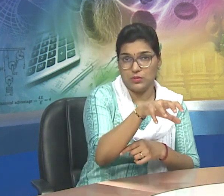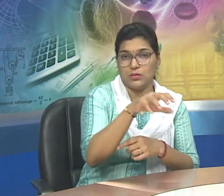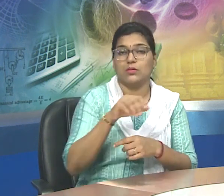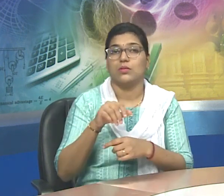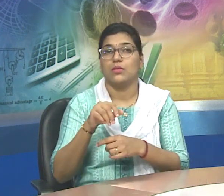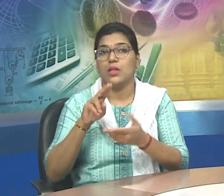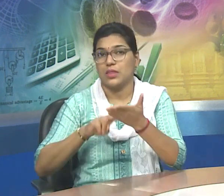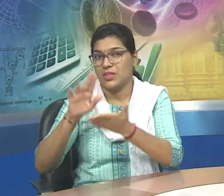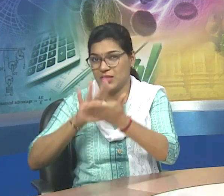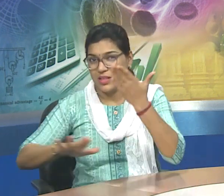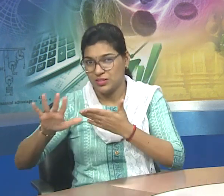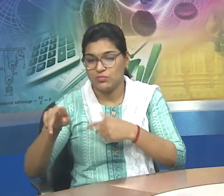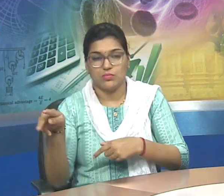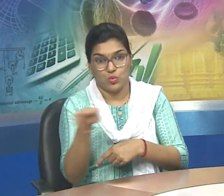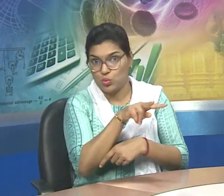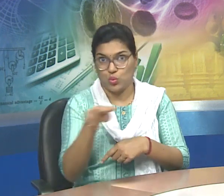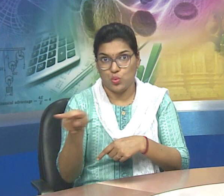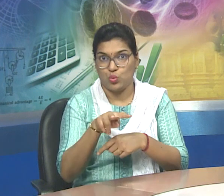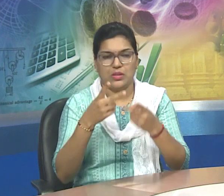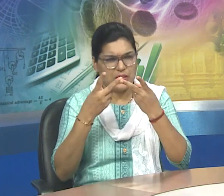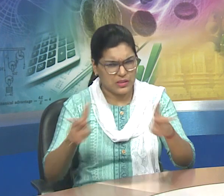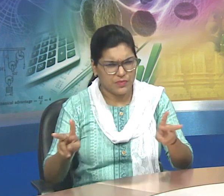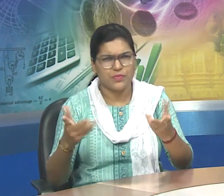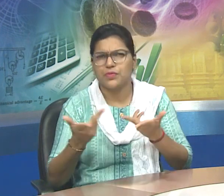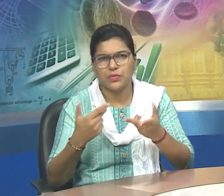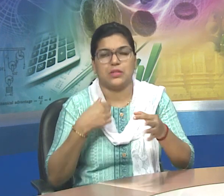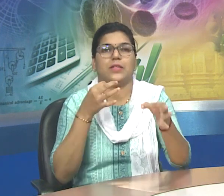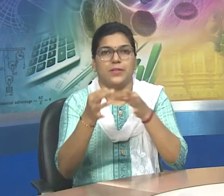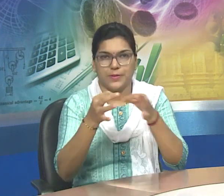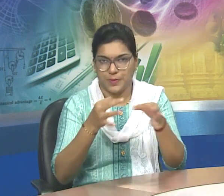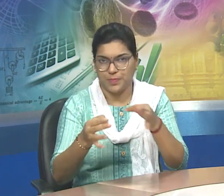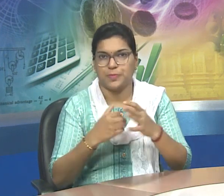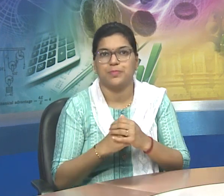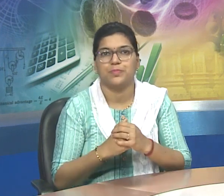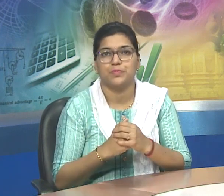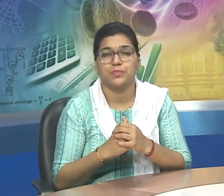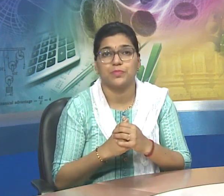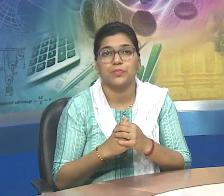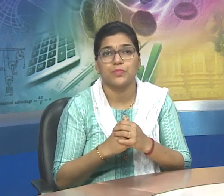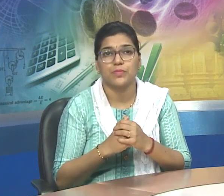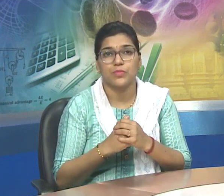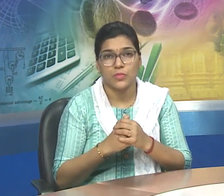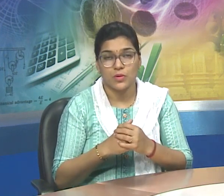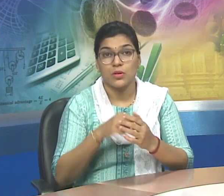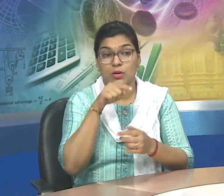अब हम स्टेट अर्थात राज्य और राष्ट्र, इनमें क्या अंतर है इसको समझते हैं।